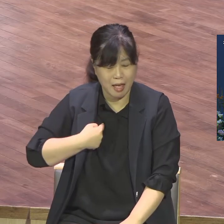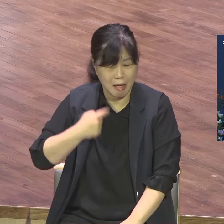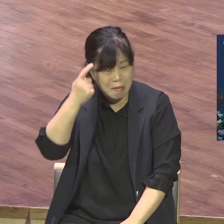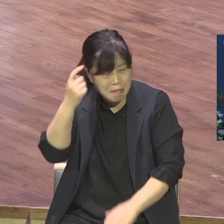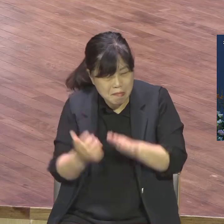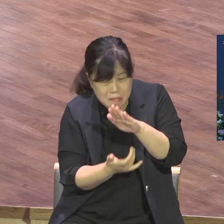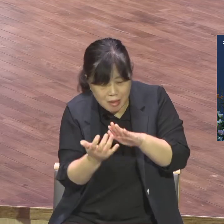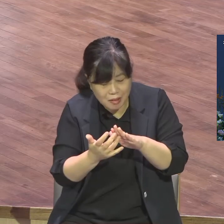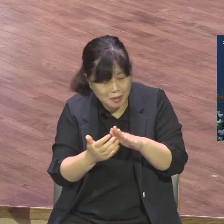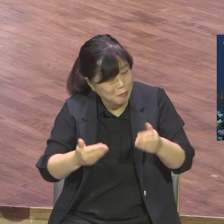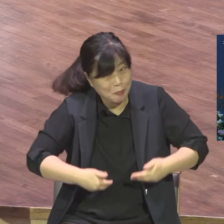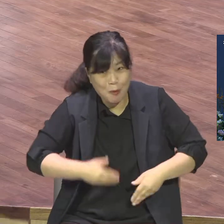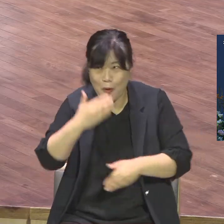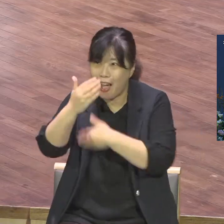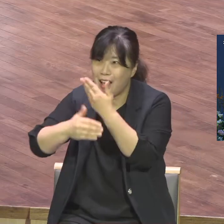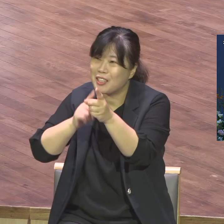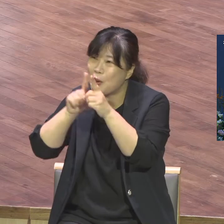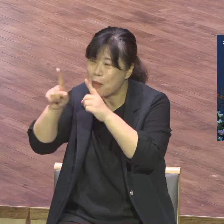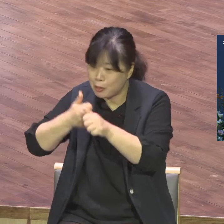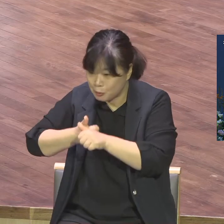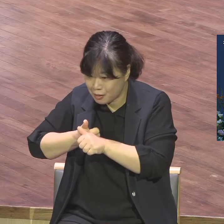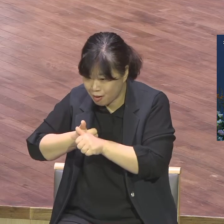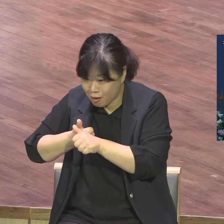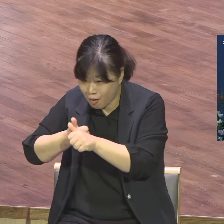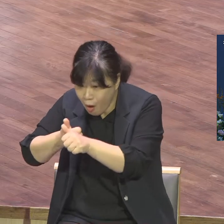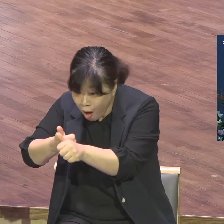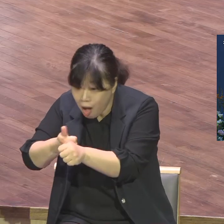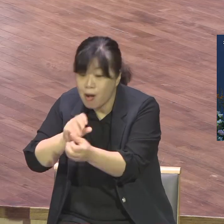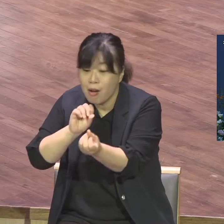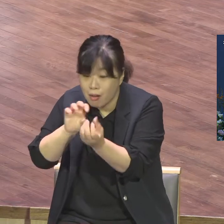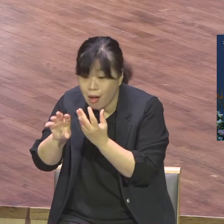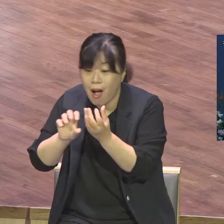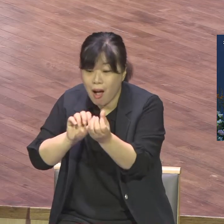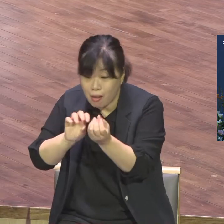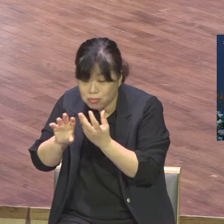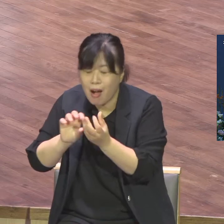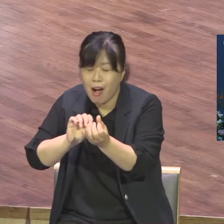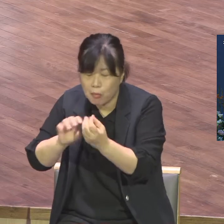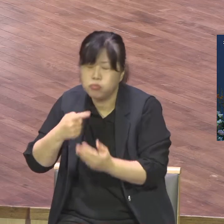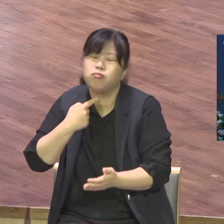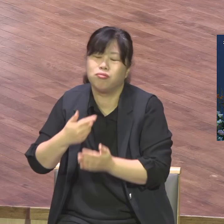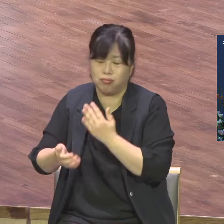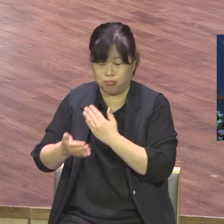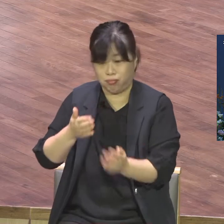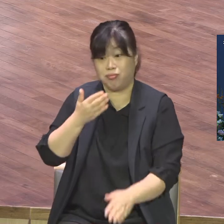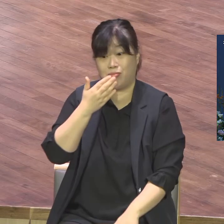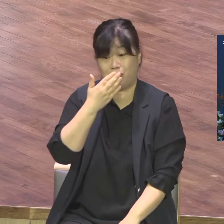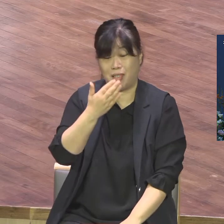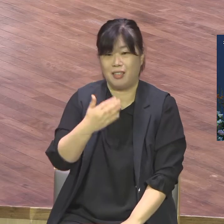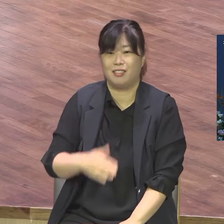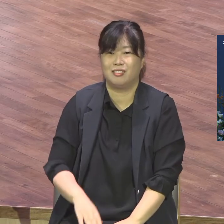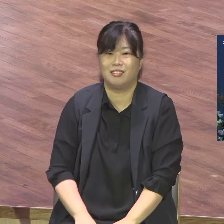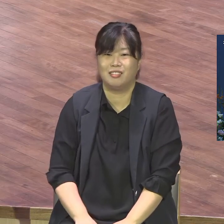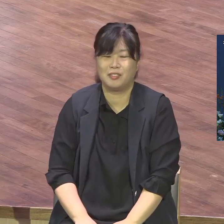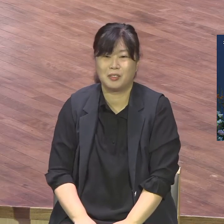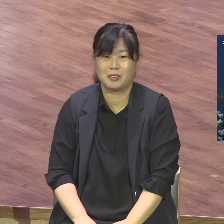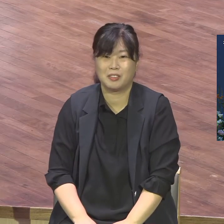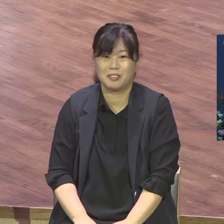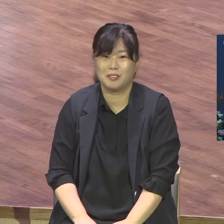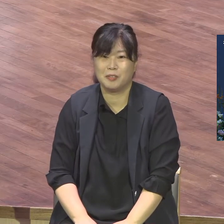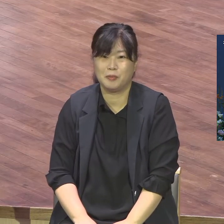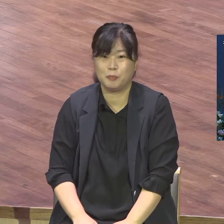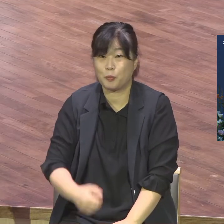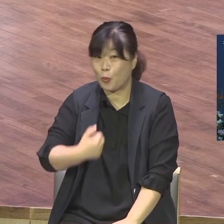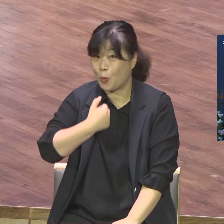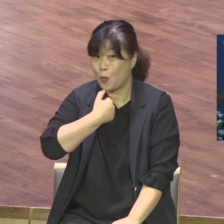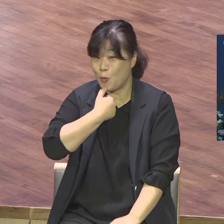실제로 매주 주옥 같은 이 로마서의 말씀은요, 우리의 삶을